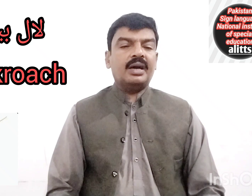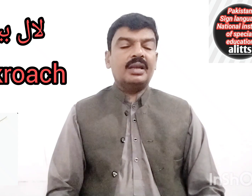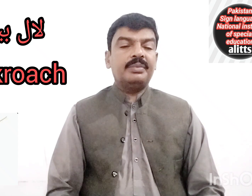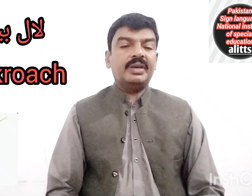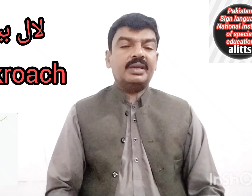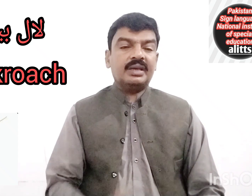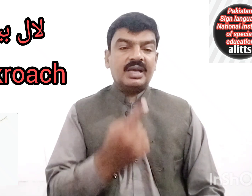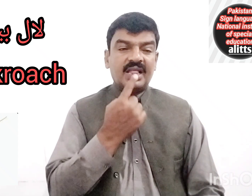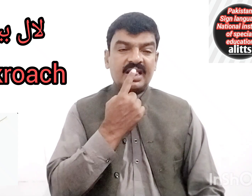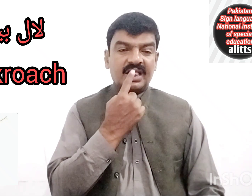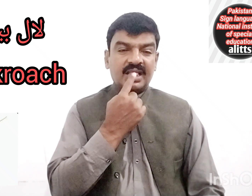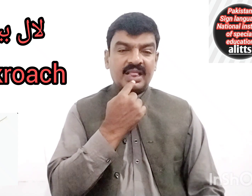लाल बेग,